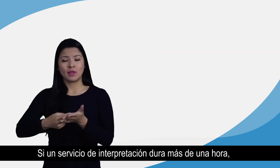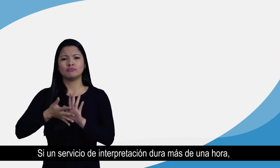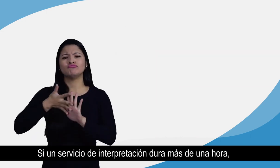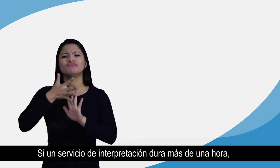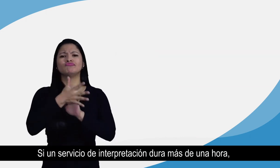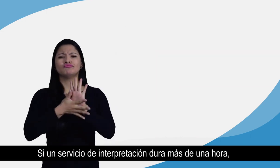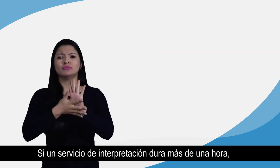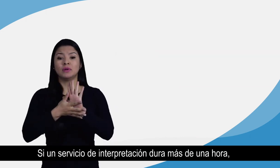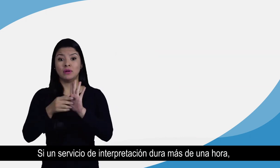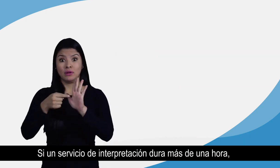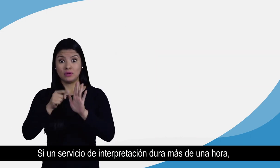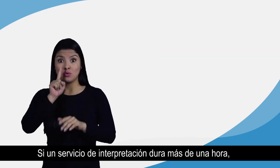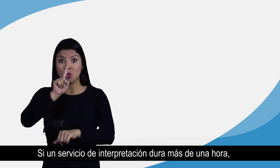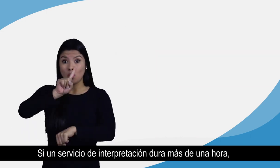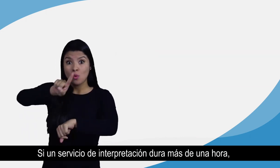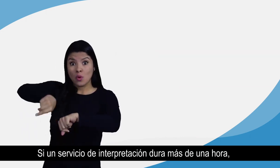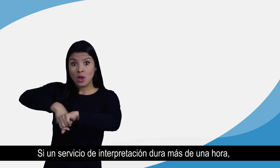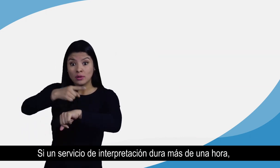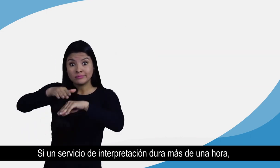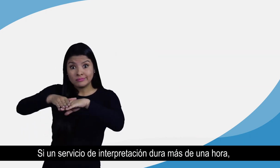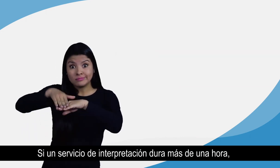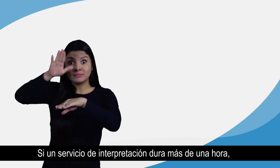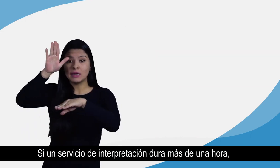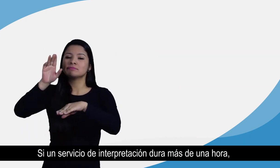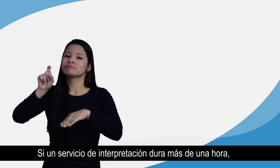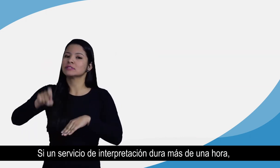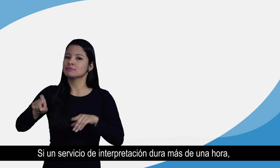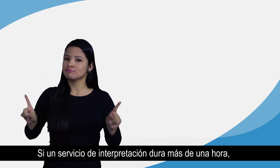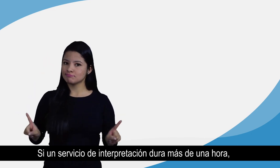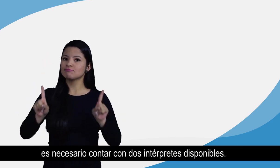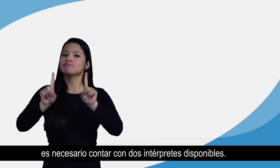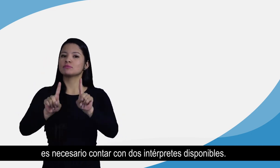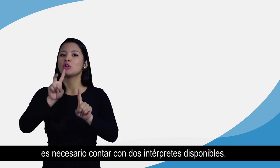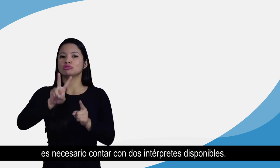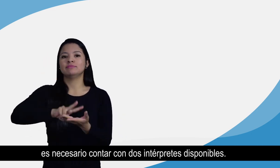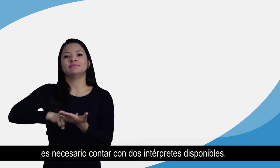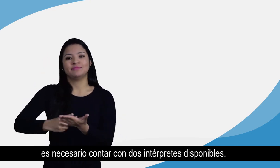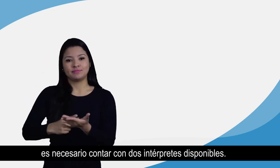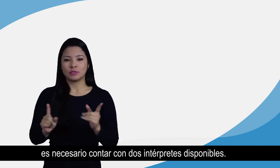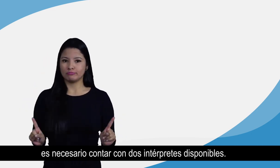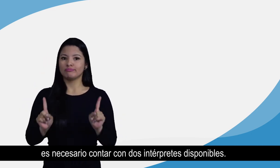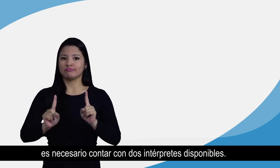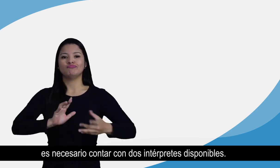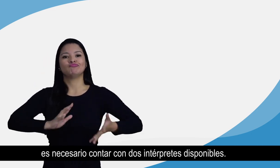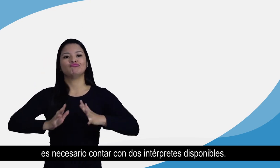Si un servicio de interpretación dura más de una hora, es necesario contar con dos intérpretes disponibles.